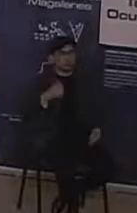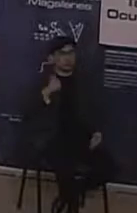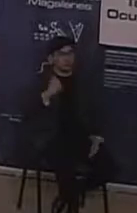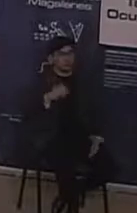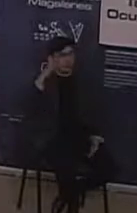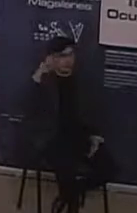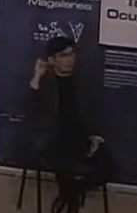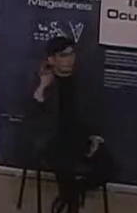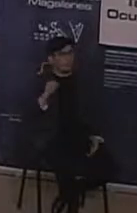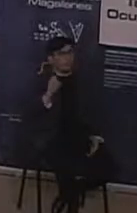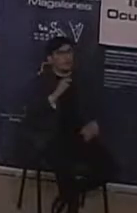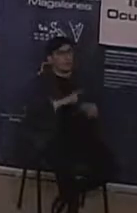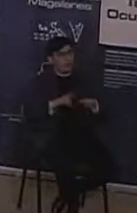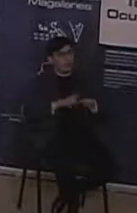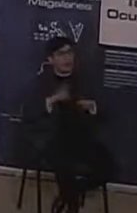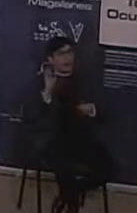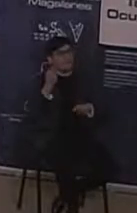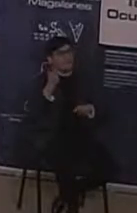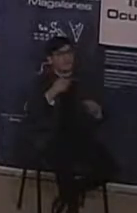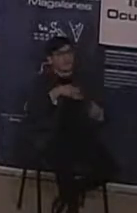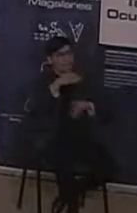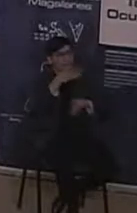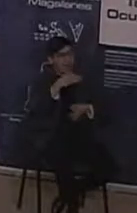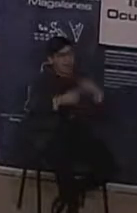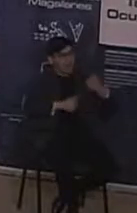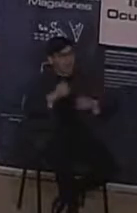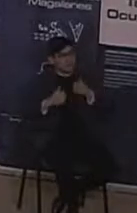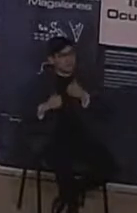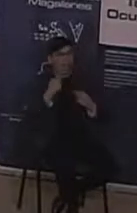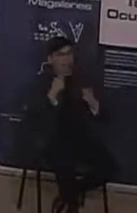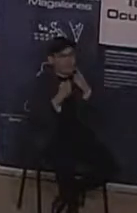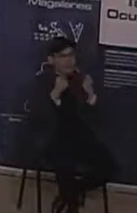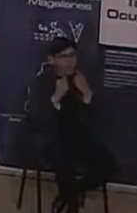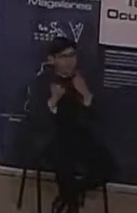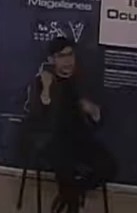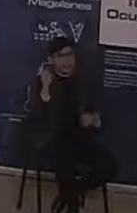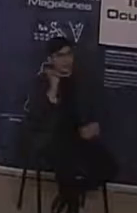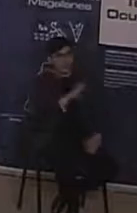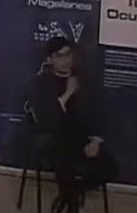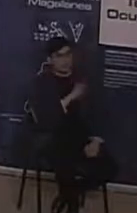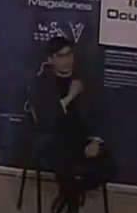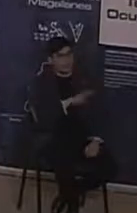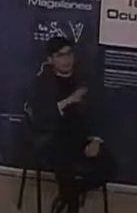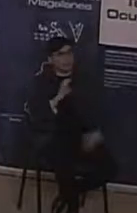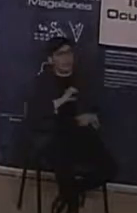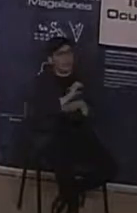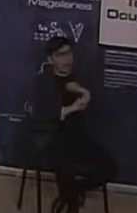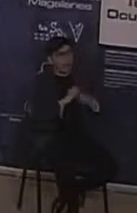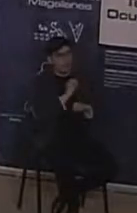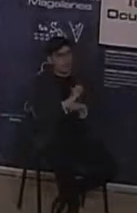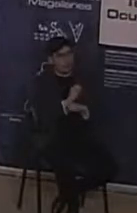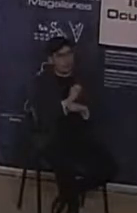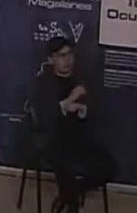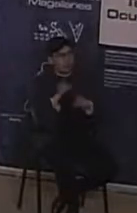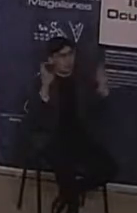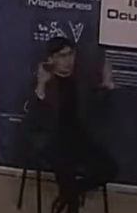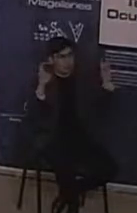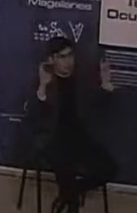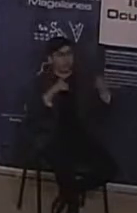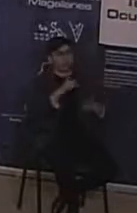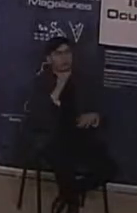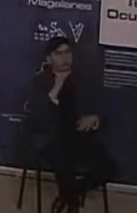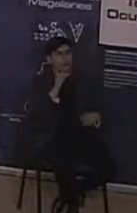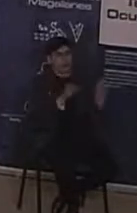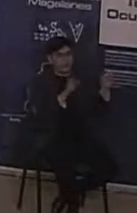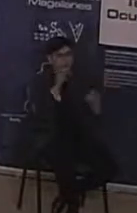el primer examen de chile ante el comité de expertos de la onu para el cumplimiento de la convención sobre los derechos de las personas con discapacidad